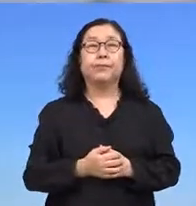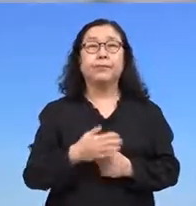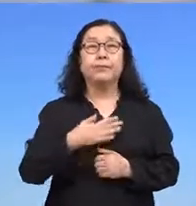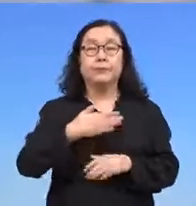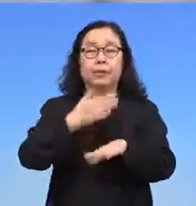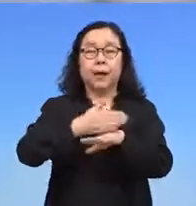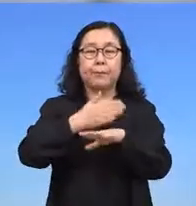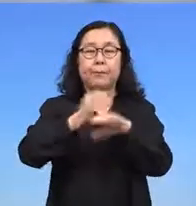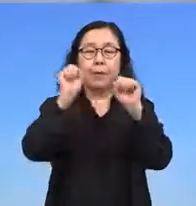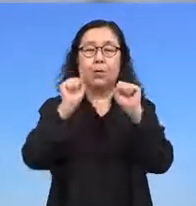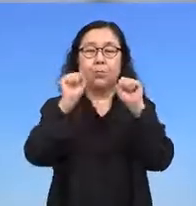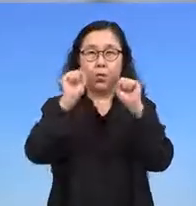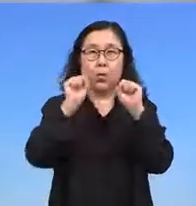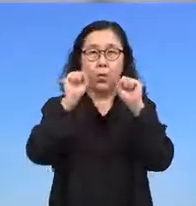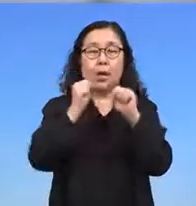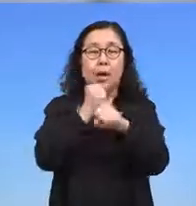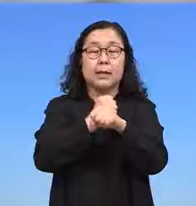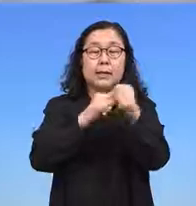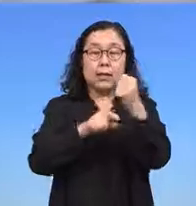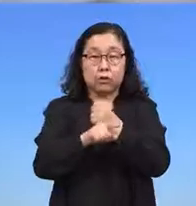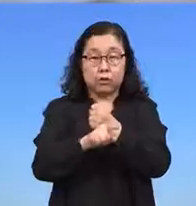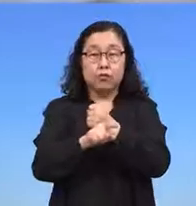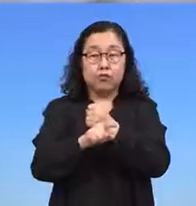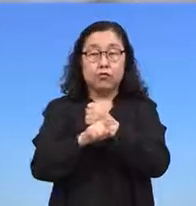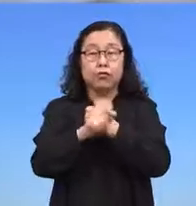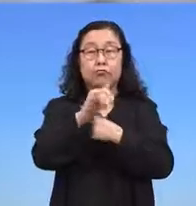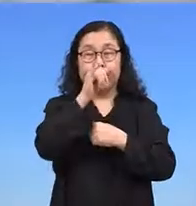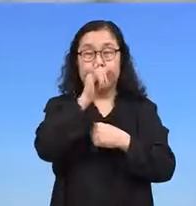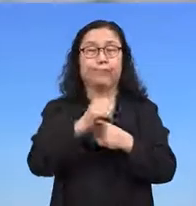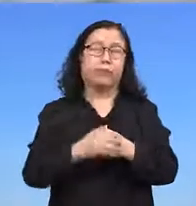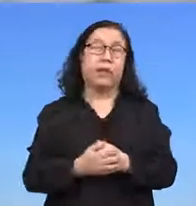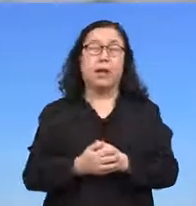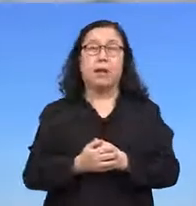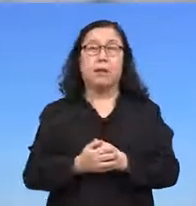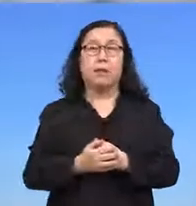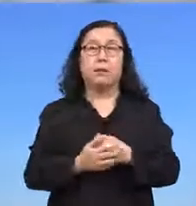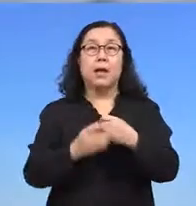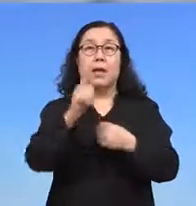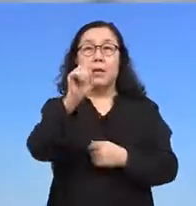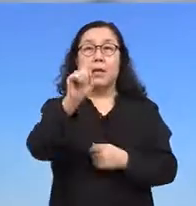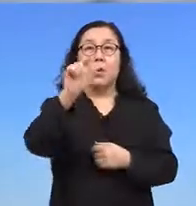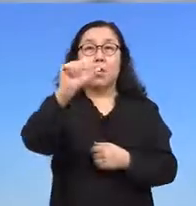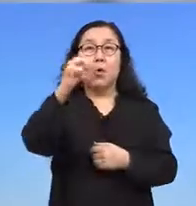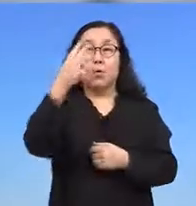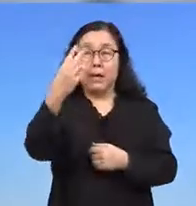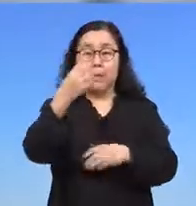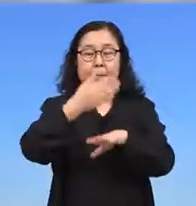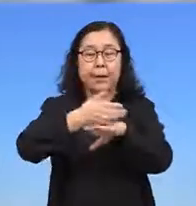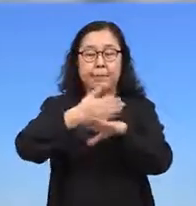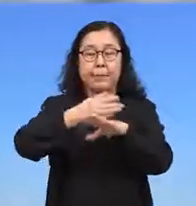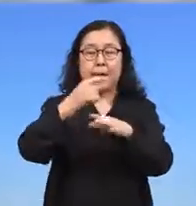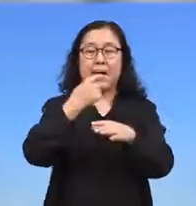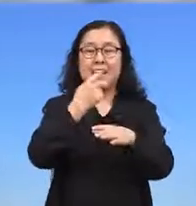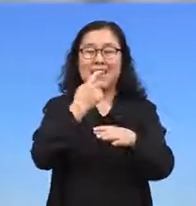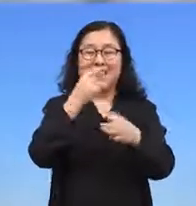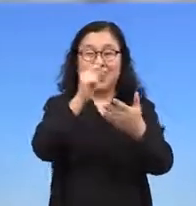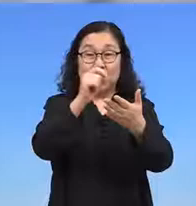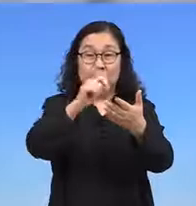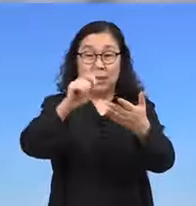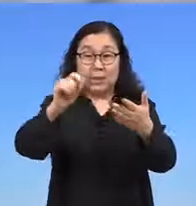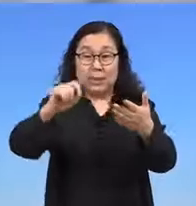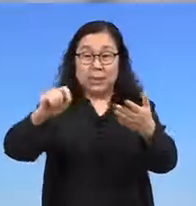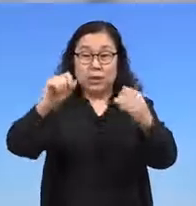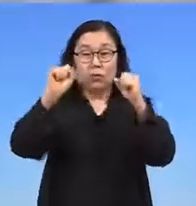제가 감사 운동을 벌이는 근거가 여기에 있고요. 그런가 하면은 153 감사 노트 쓰기 운동도